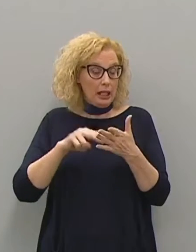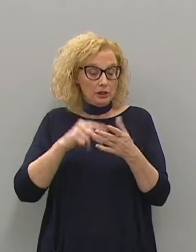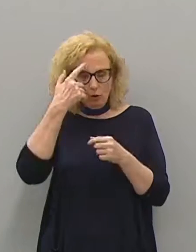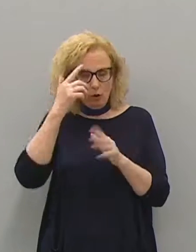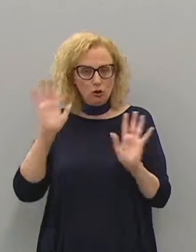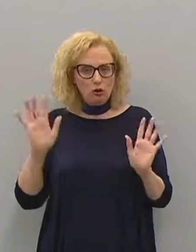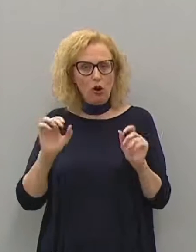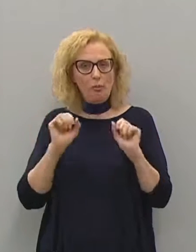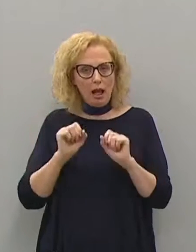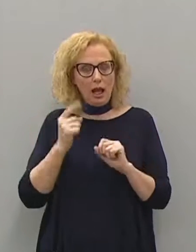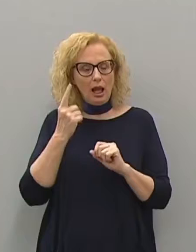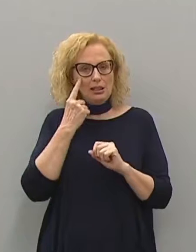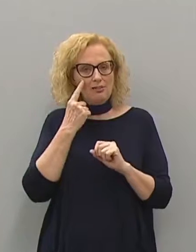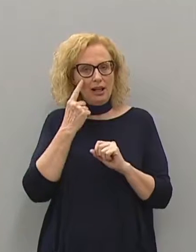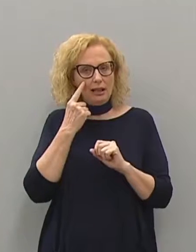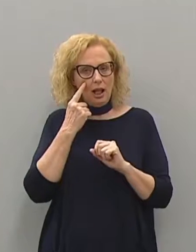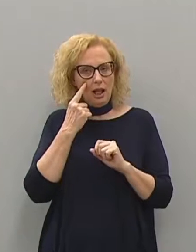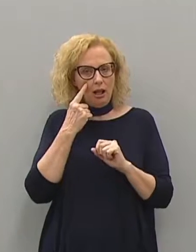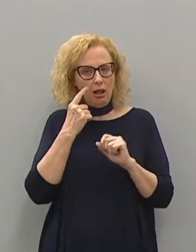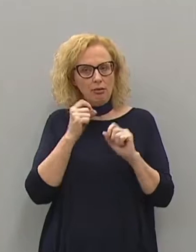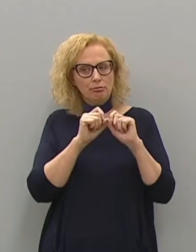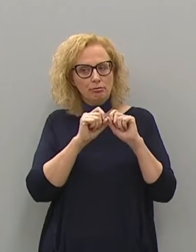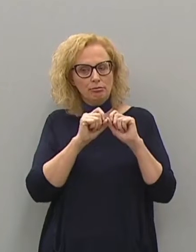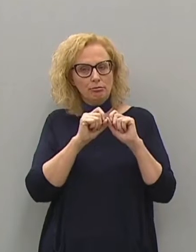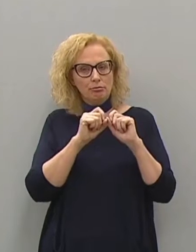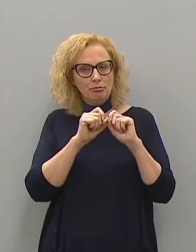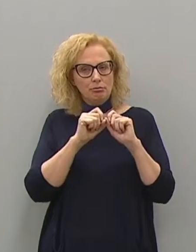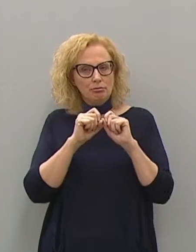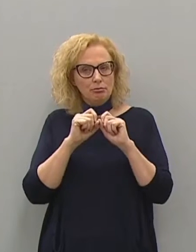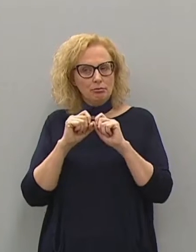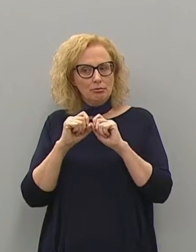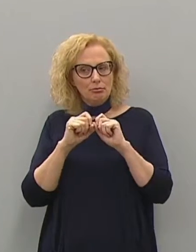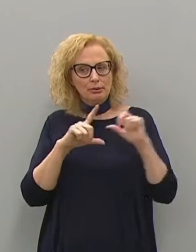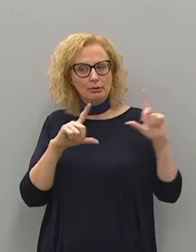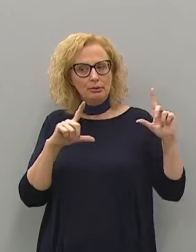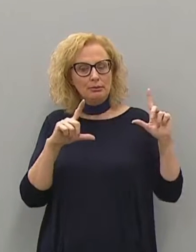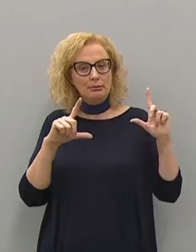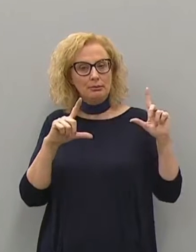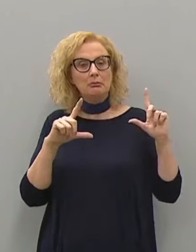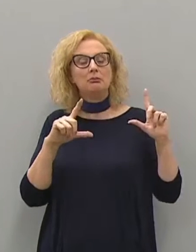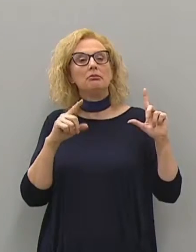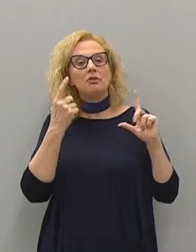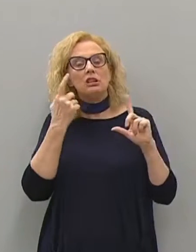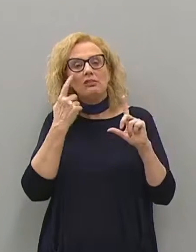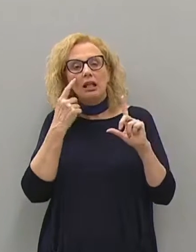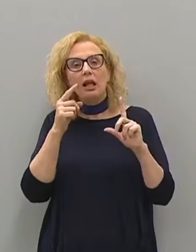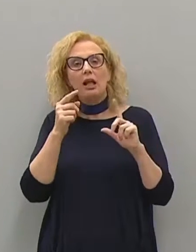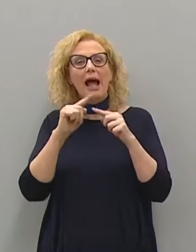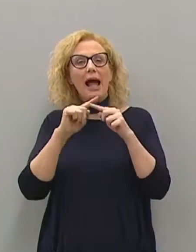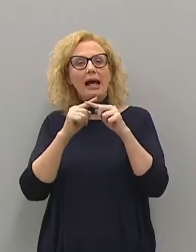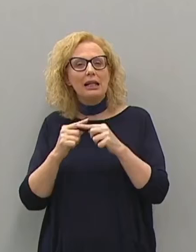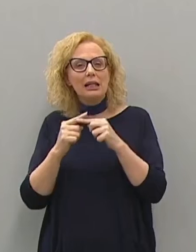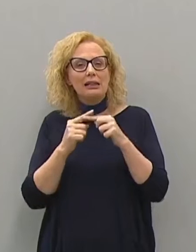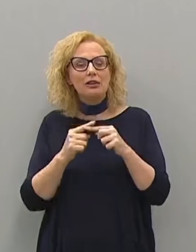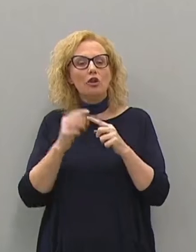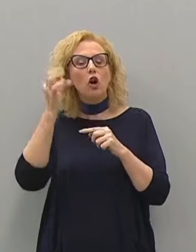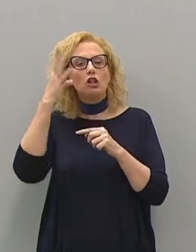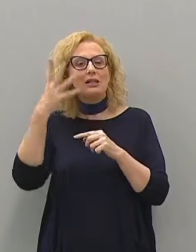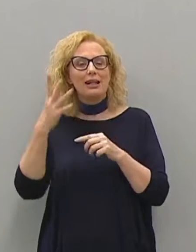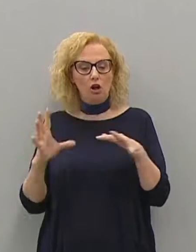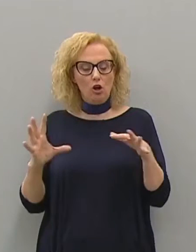nel dell'asterisco che c'è su questa pagina si dice che in caso di collegamento